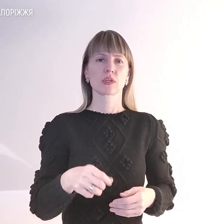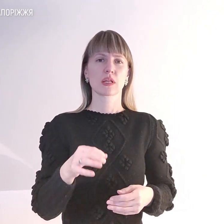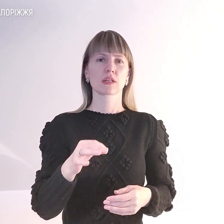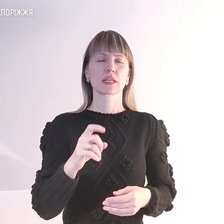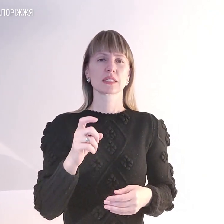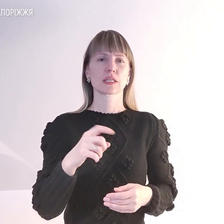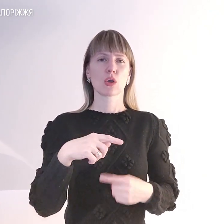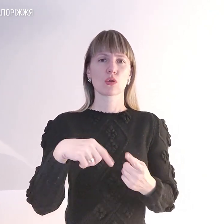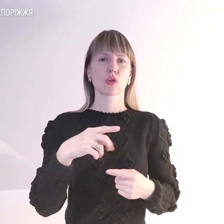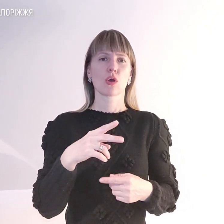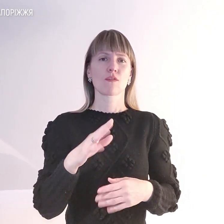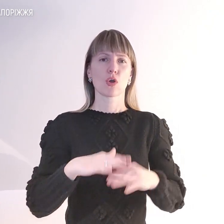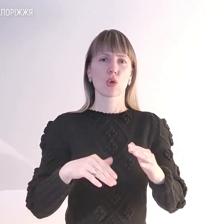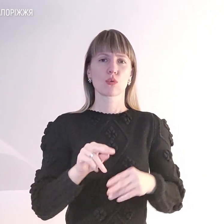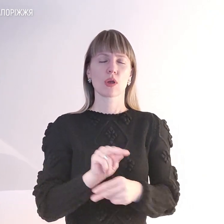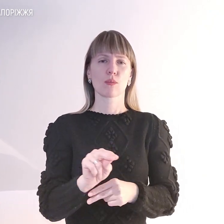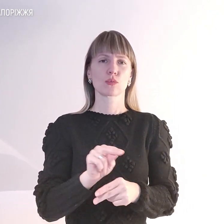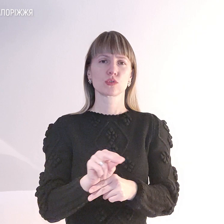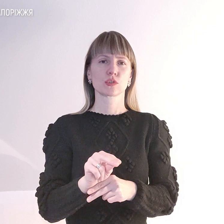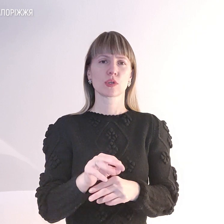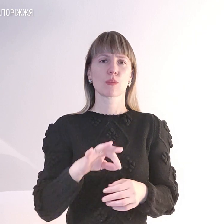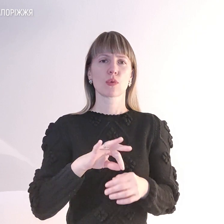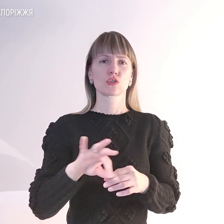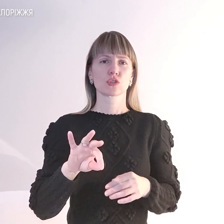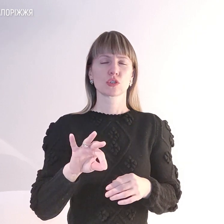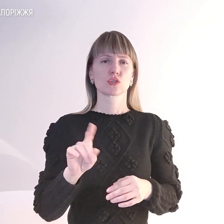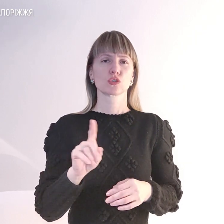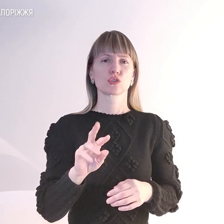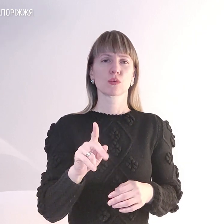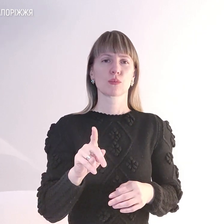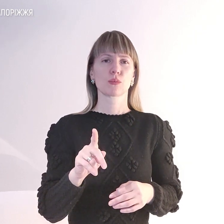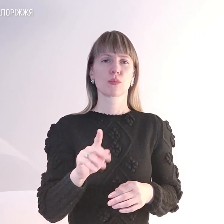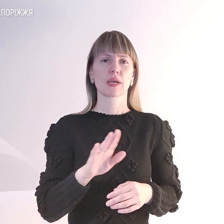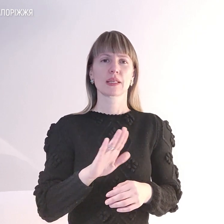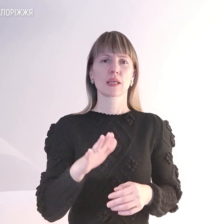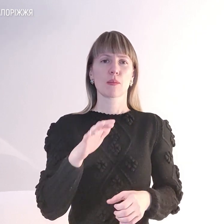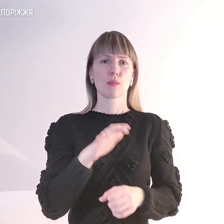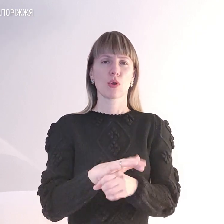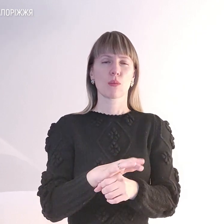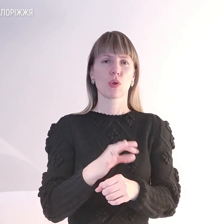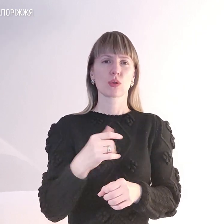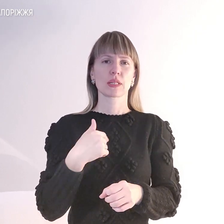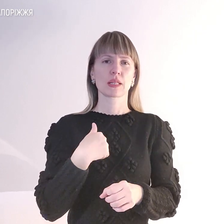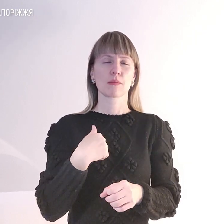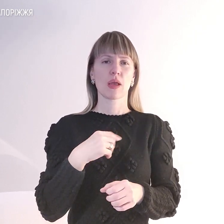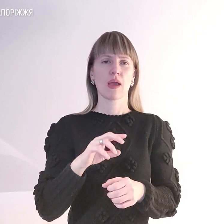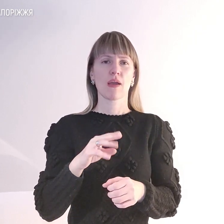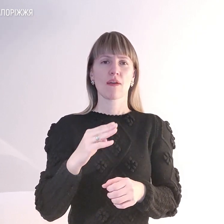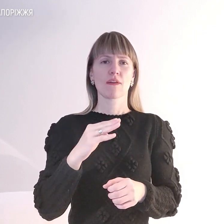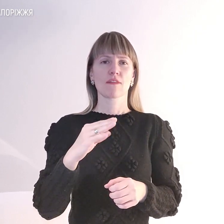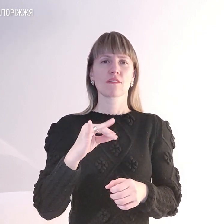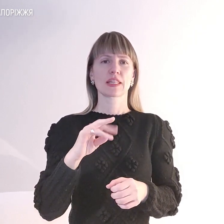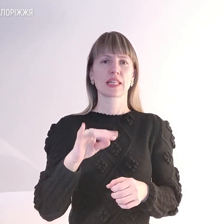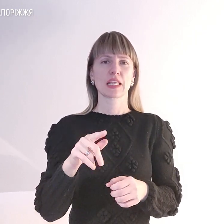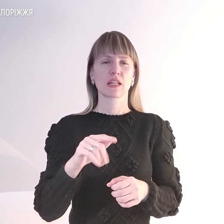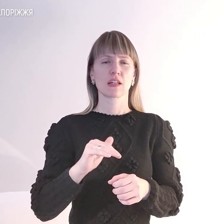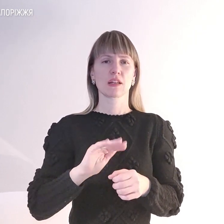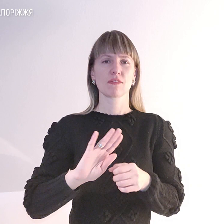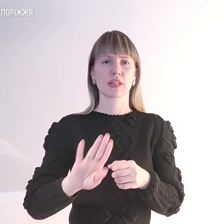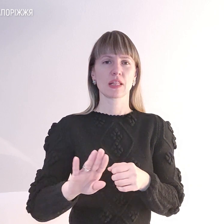руки, проводить інструктаж. Поджигання, щоб ні пробка була від тебе. Підпалювати, аби пробка була від тебе. Фітиль